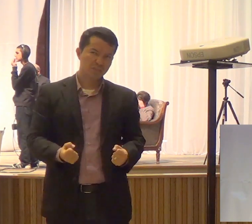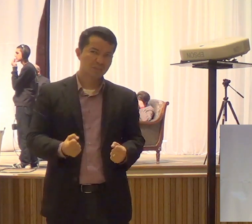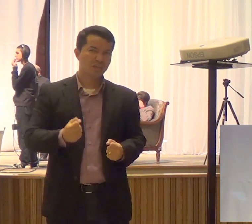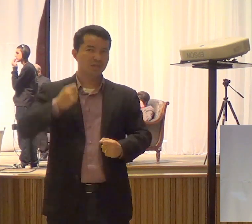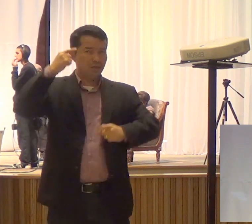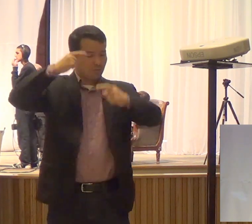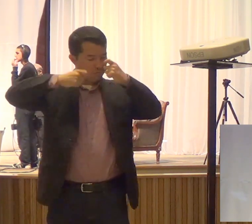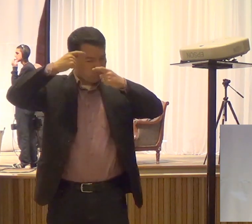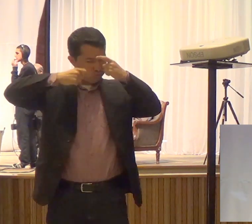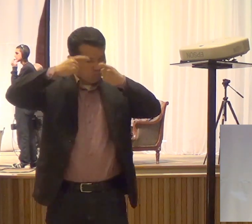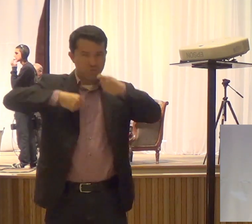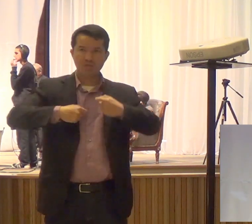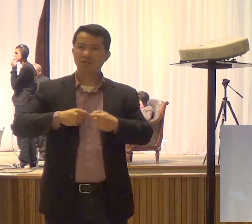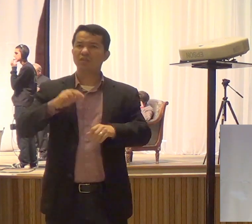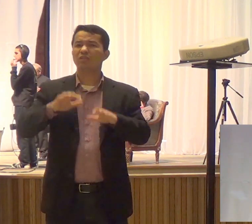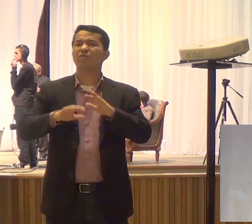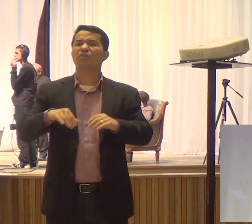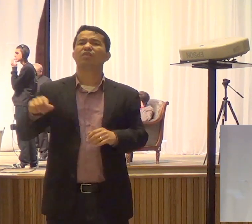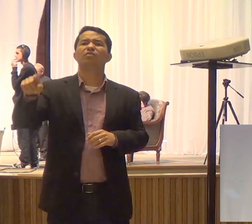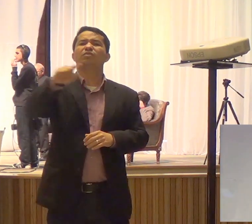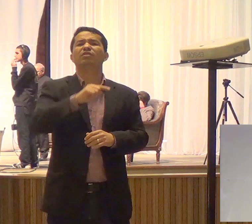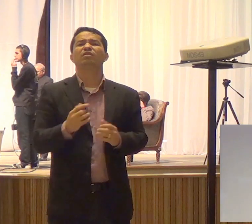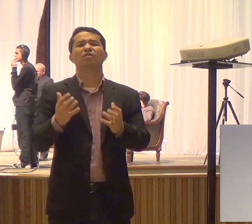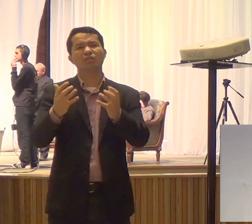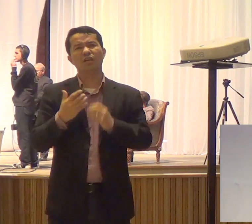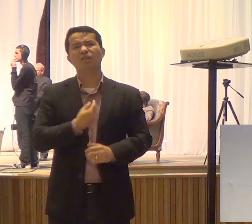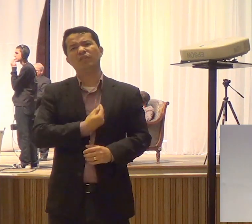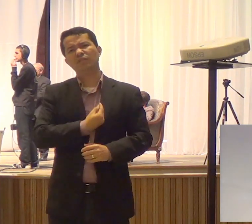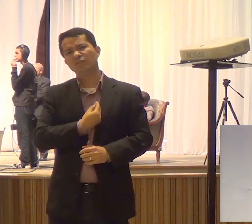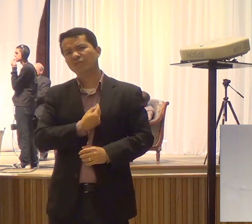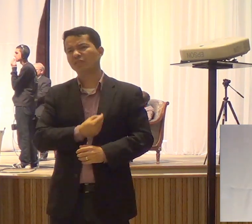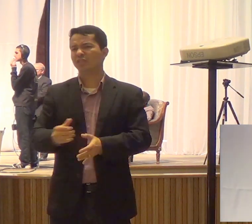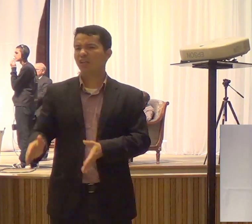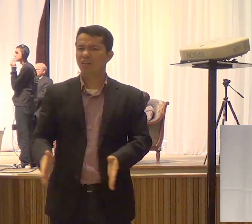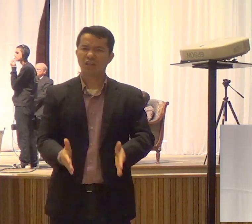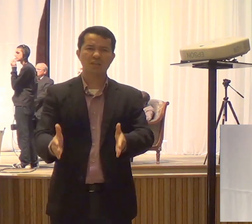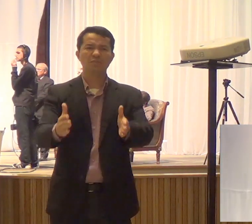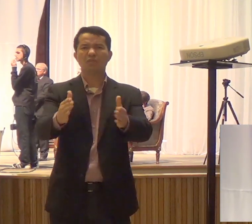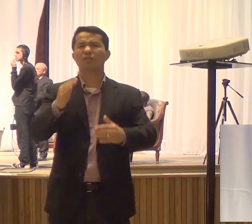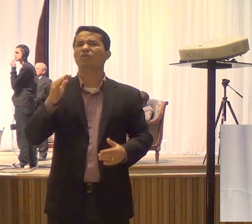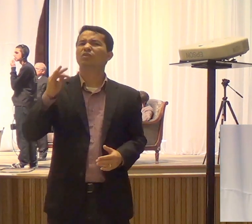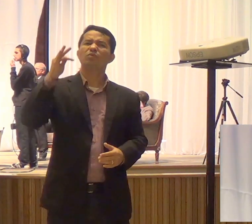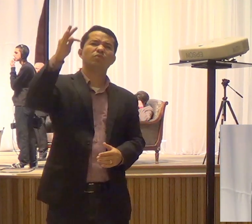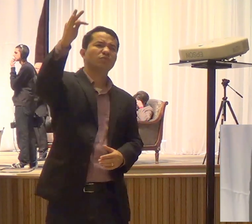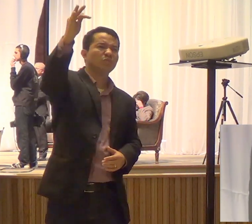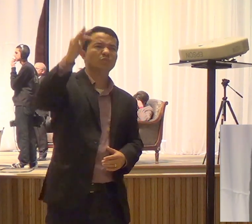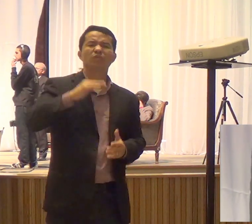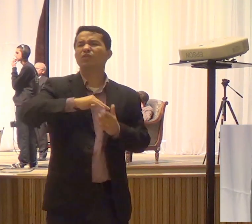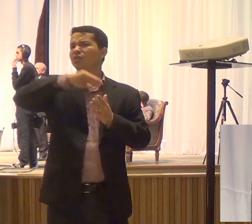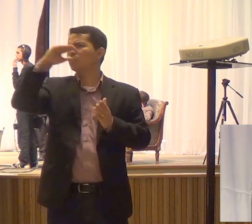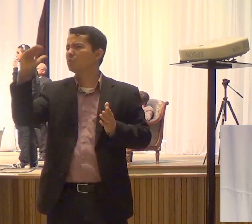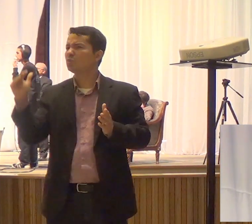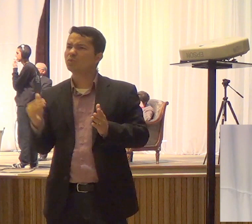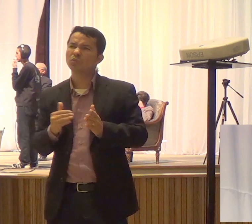espirituais. Mas se você quer entregar a sua vida, o seu caminho, o seu futuro, as coisas como estão agora, se você